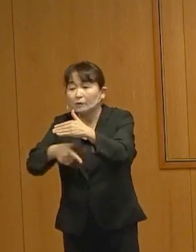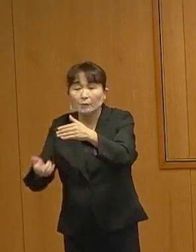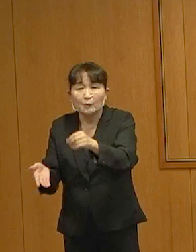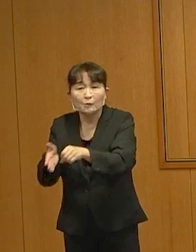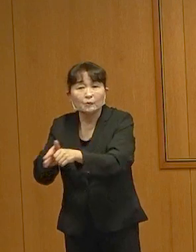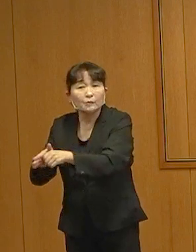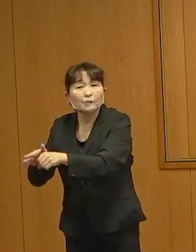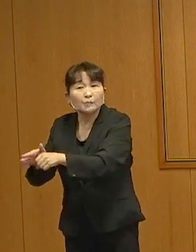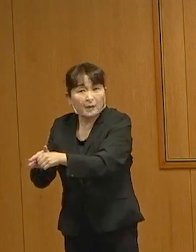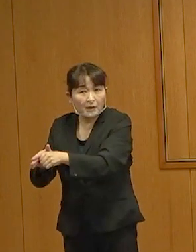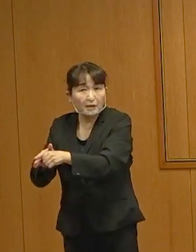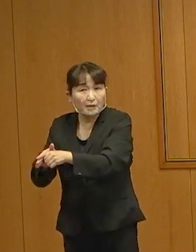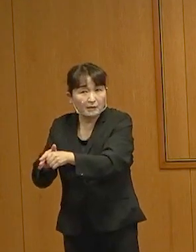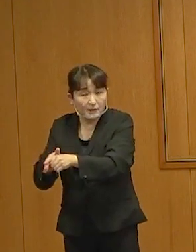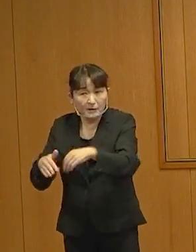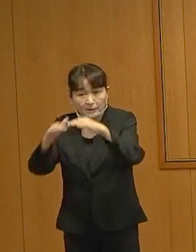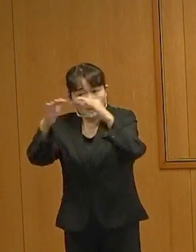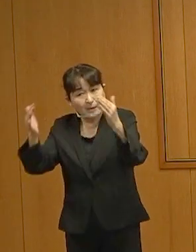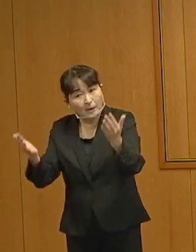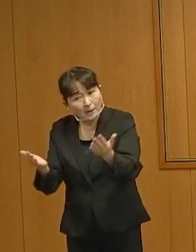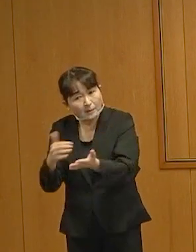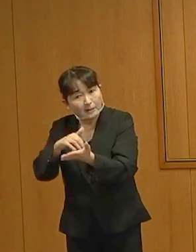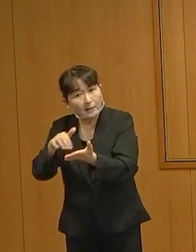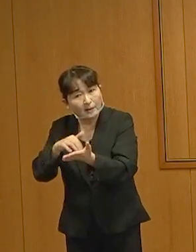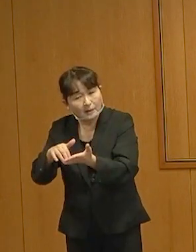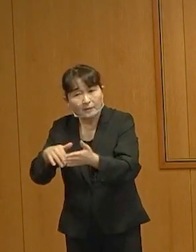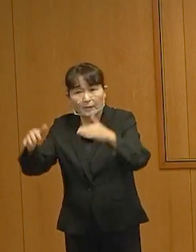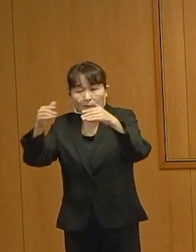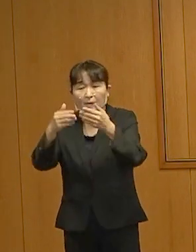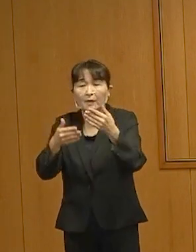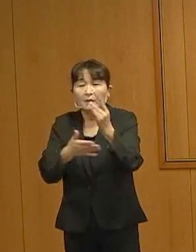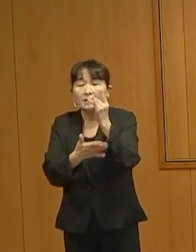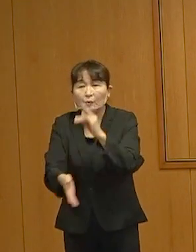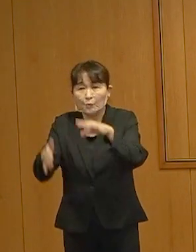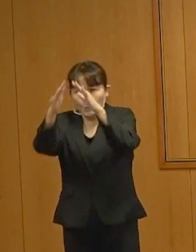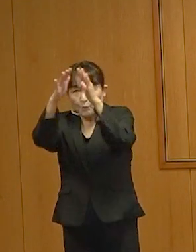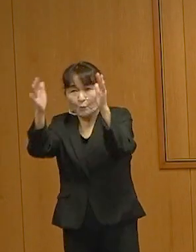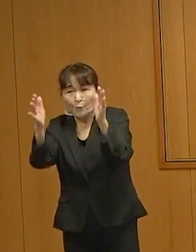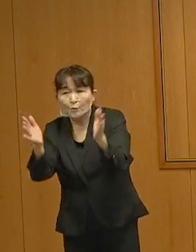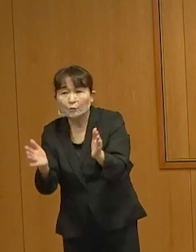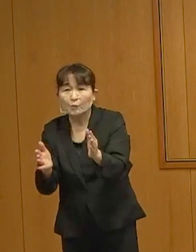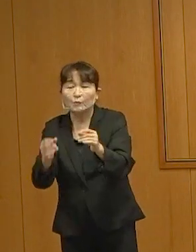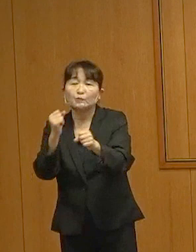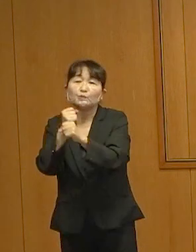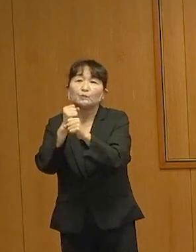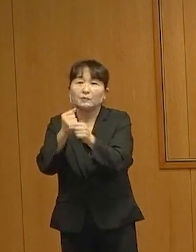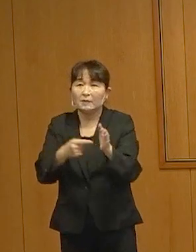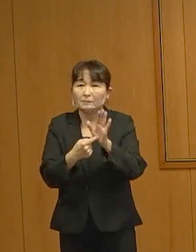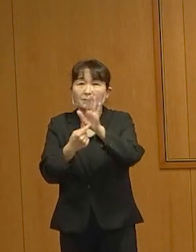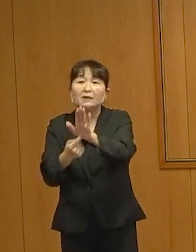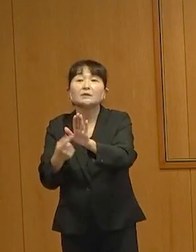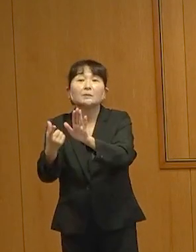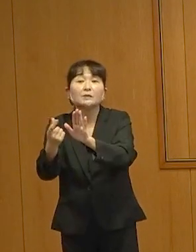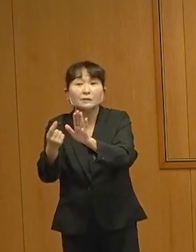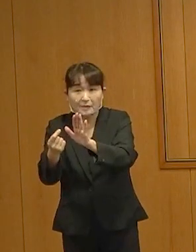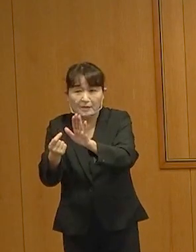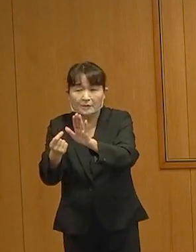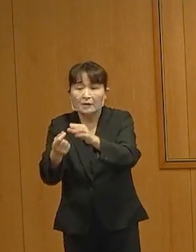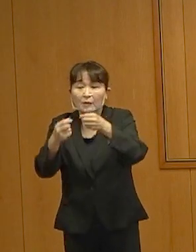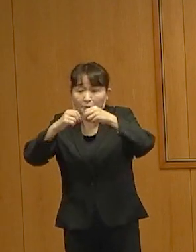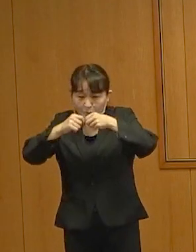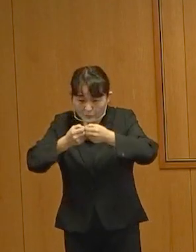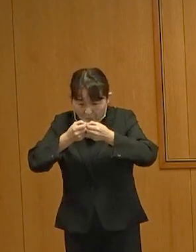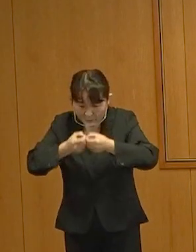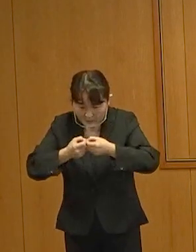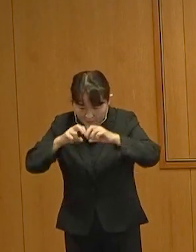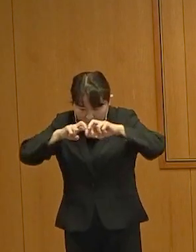りはですね、まあ、概算で基本構想を出してますんで、そのあたりの見極めっていう部分を、具体的なものを